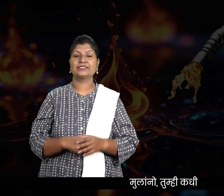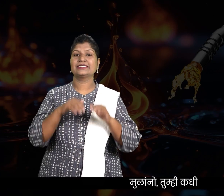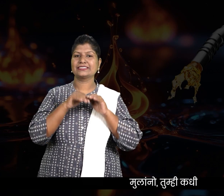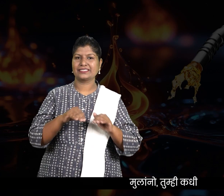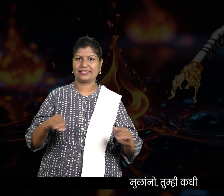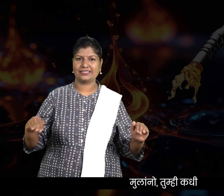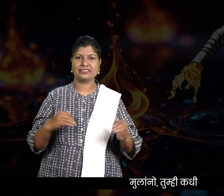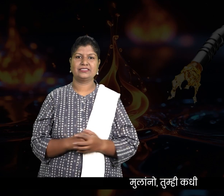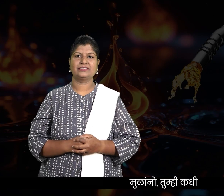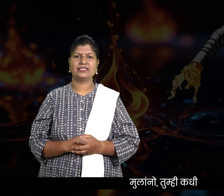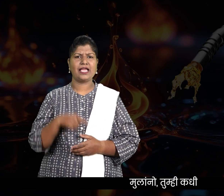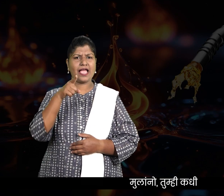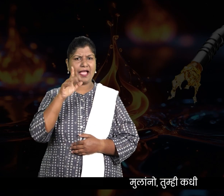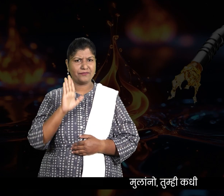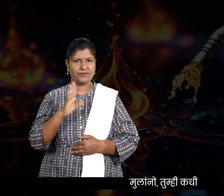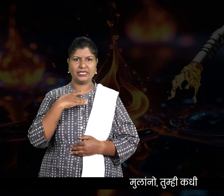मुलांनो, तुम्ही कधी